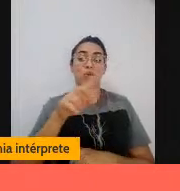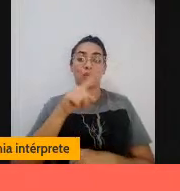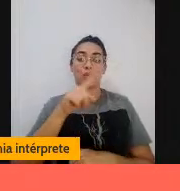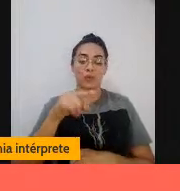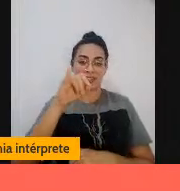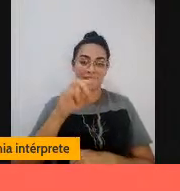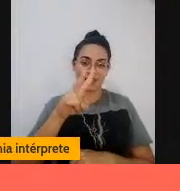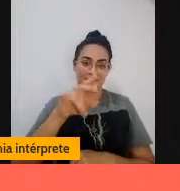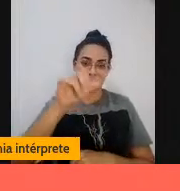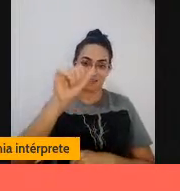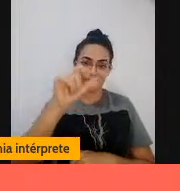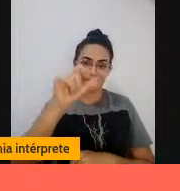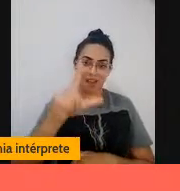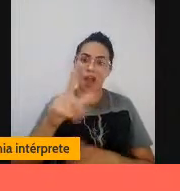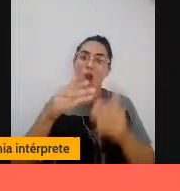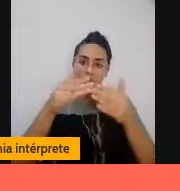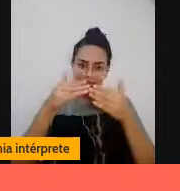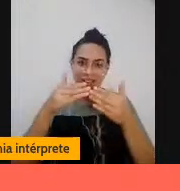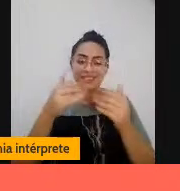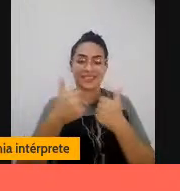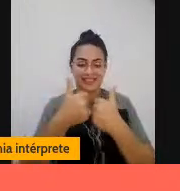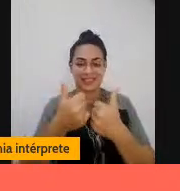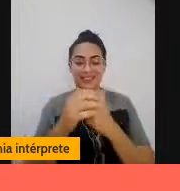Falar? Sim.